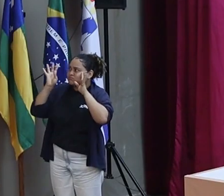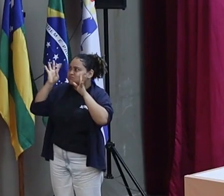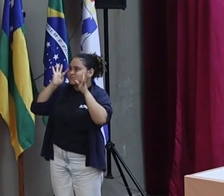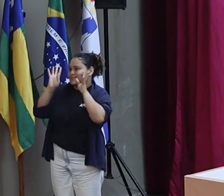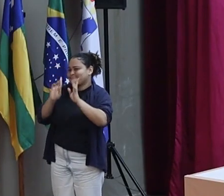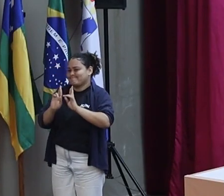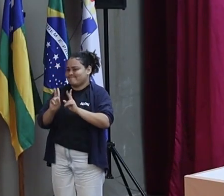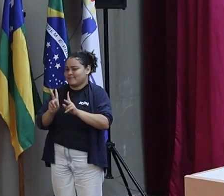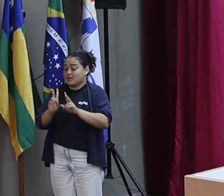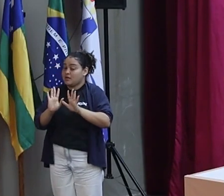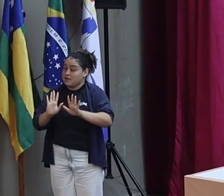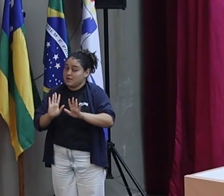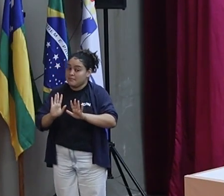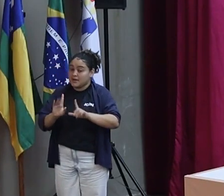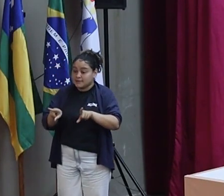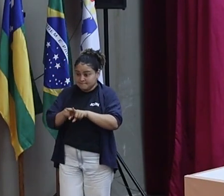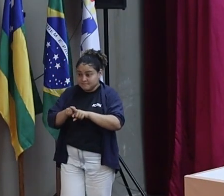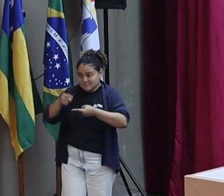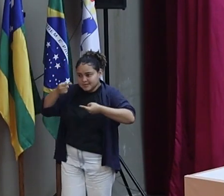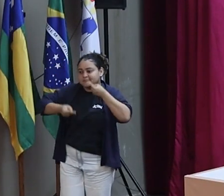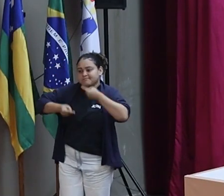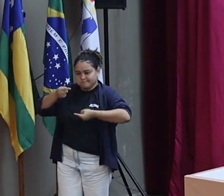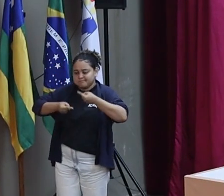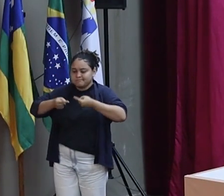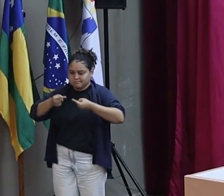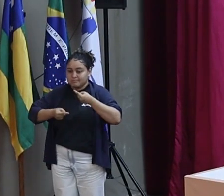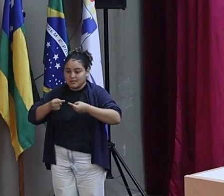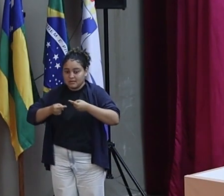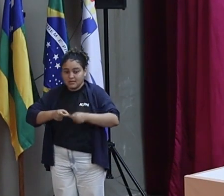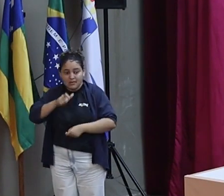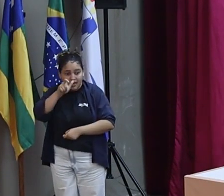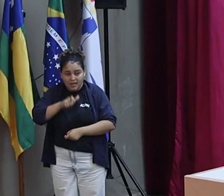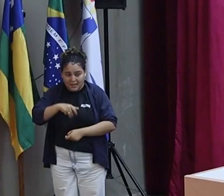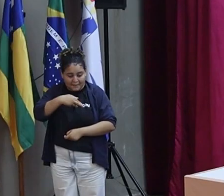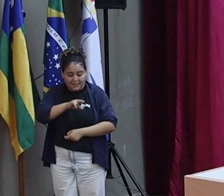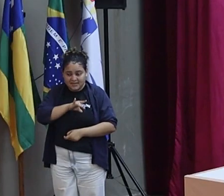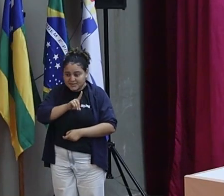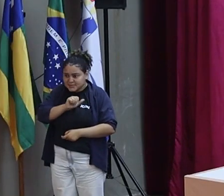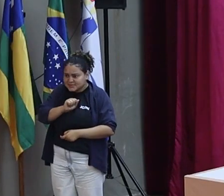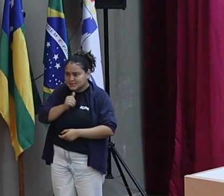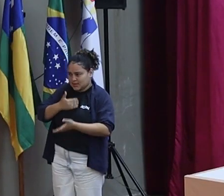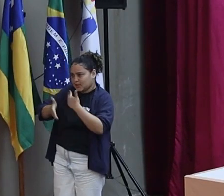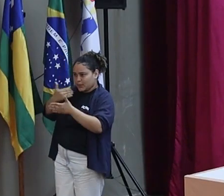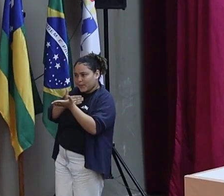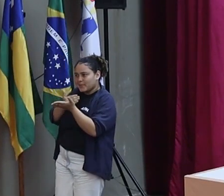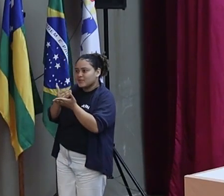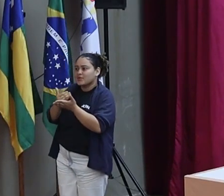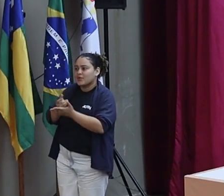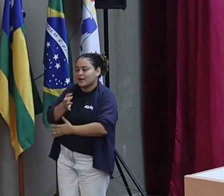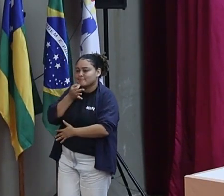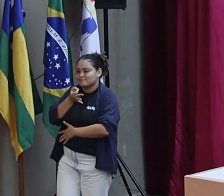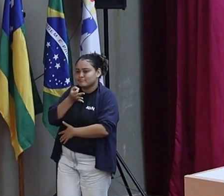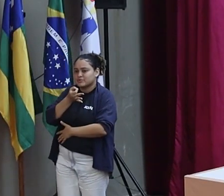que ela é também e, sobretudo, política, né? A professora Marilda, no início da sua apresentação, fez uma